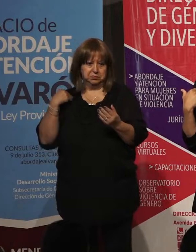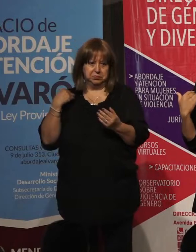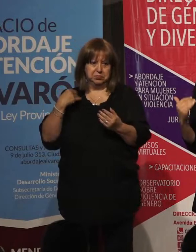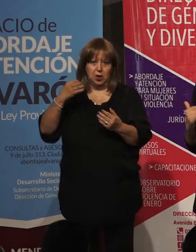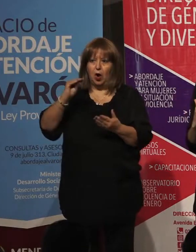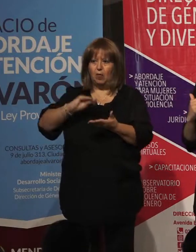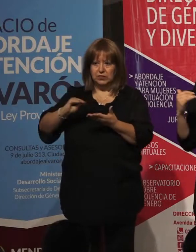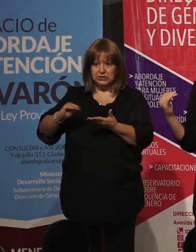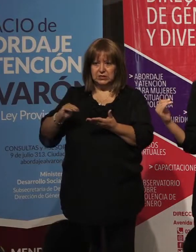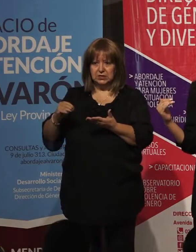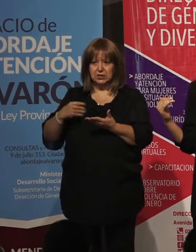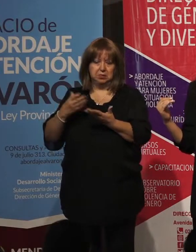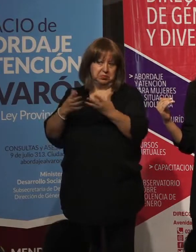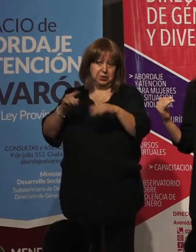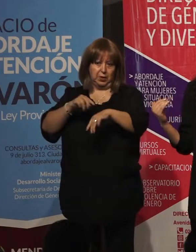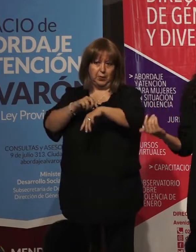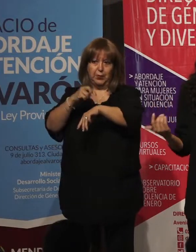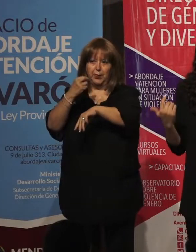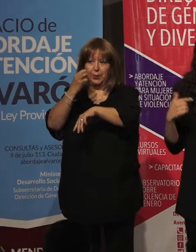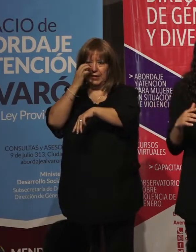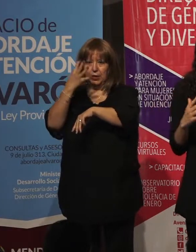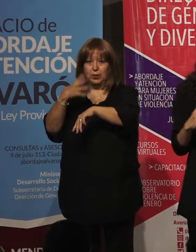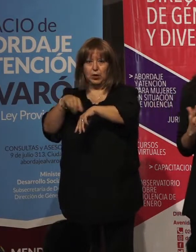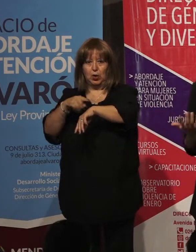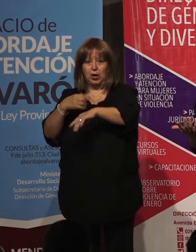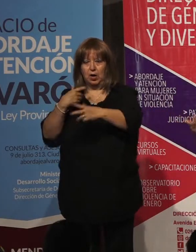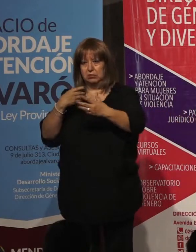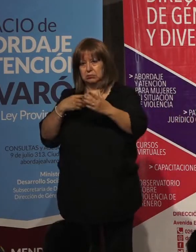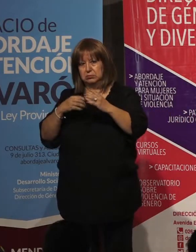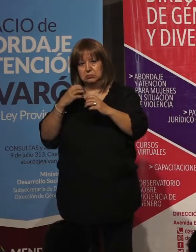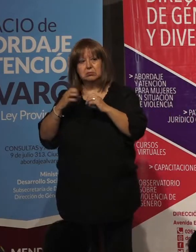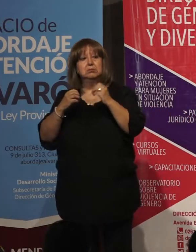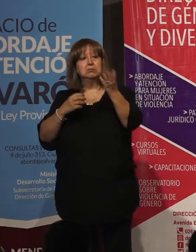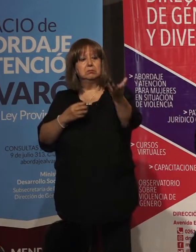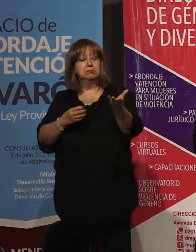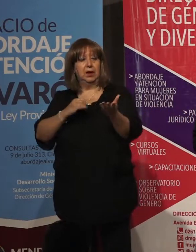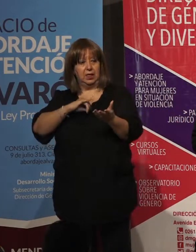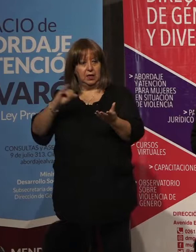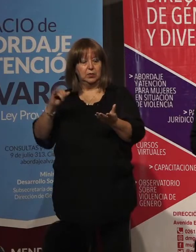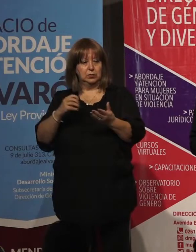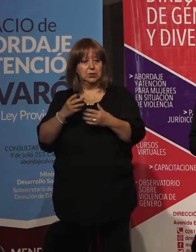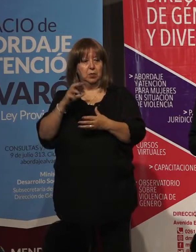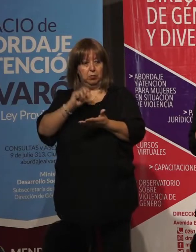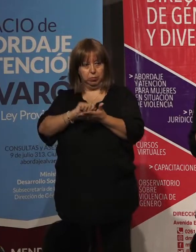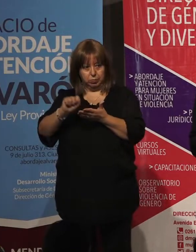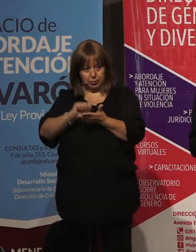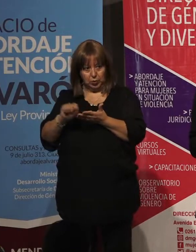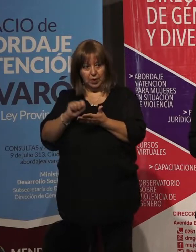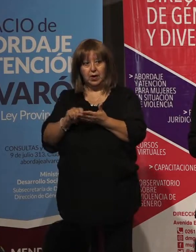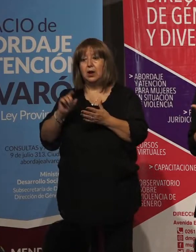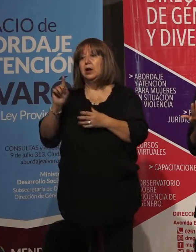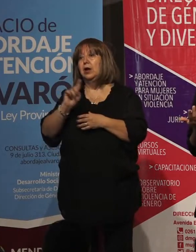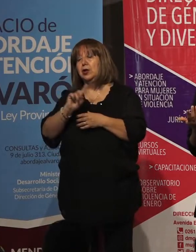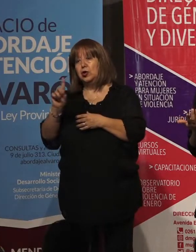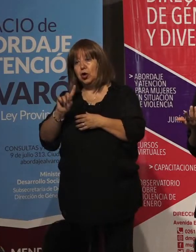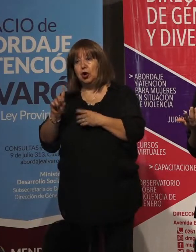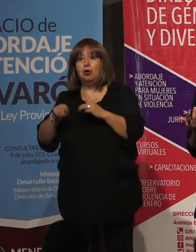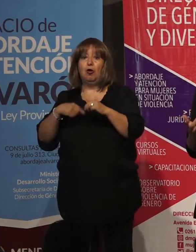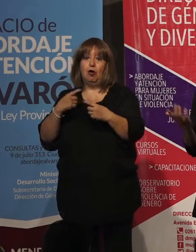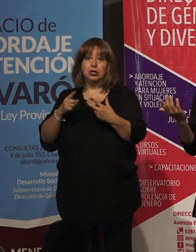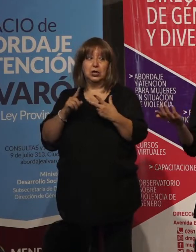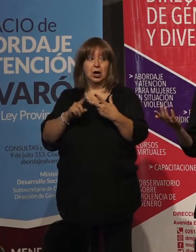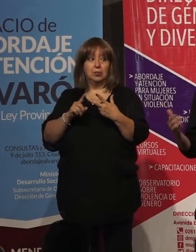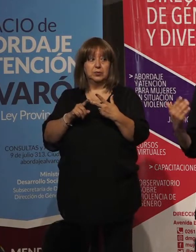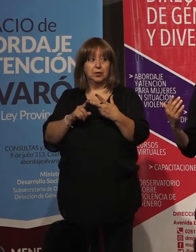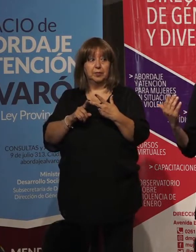nuestra oficina que también está abierta a las 24 horas y coordinamos para que esa denuncia sea tomada. Si no, otra opción que